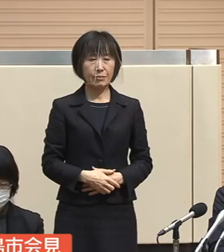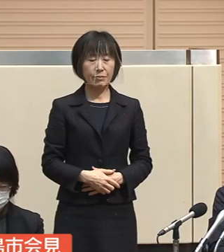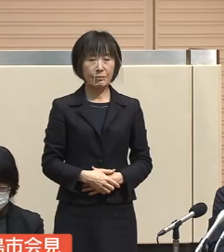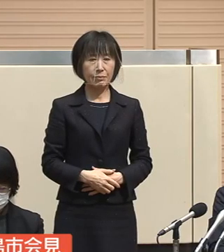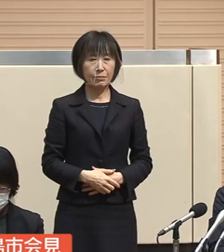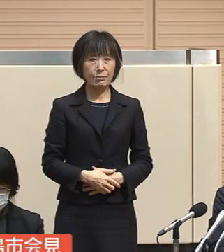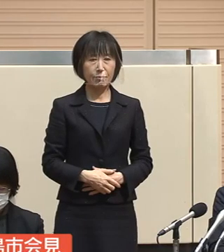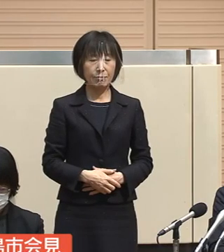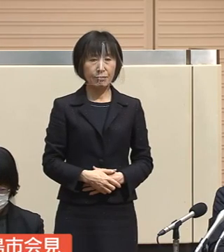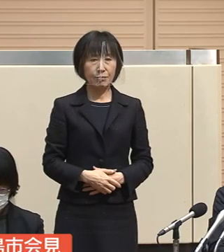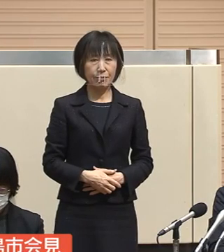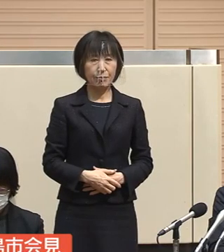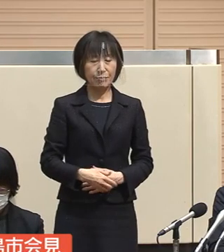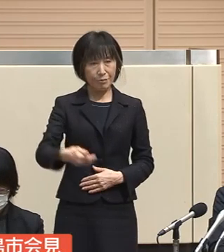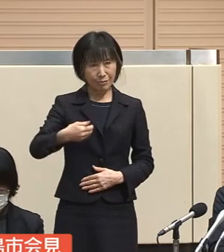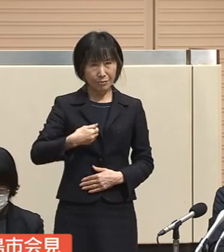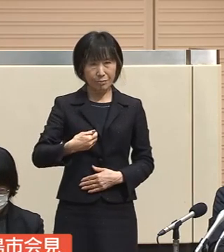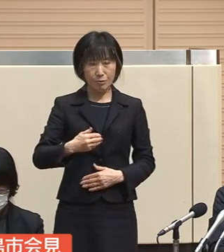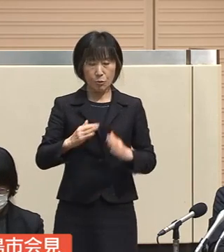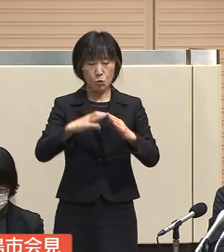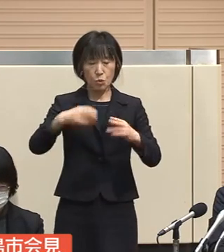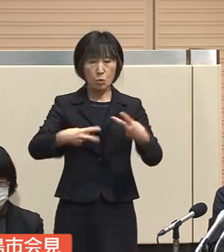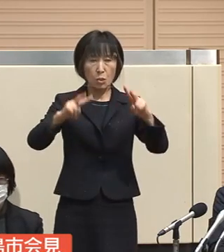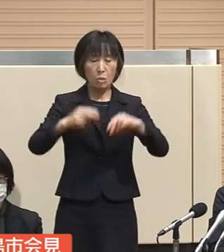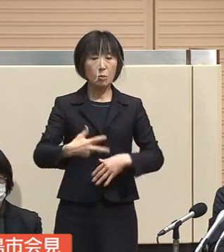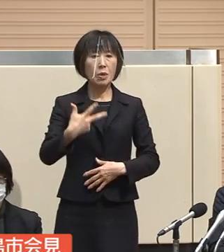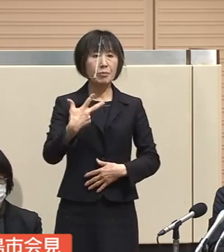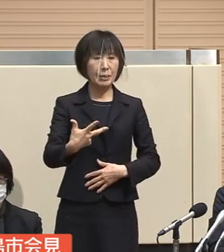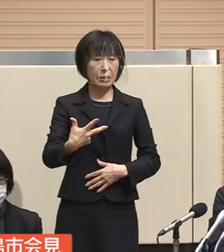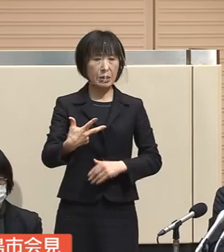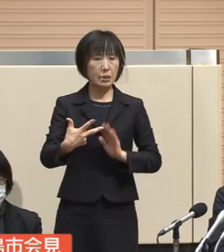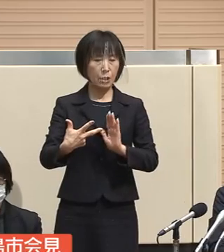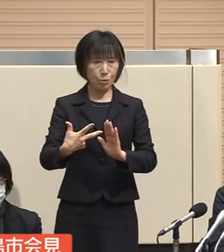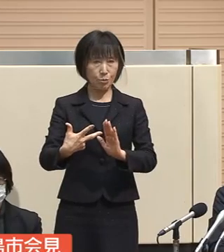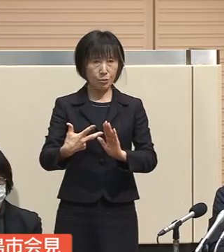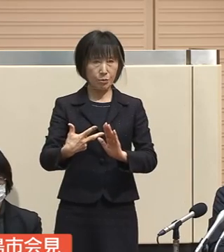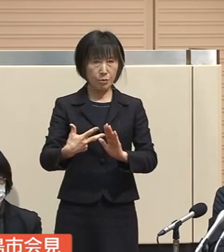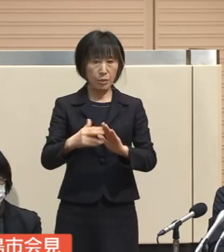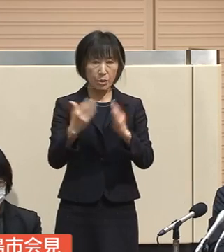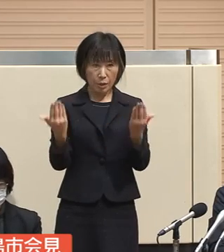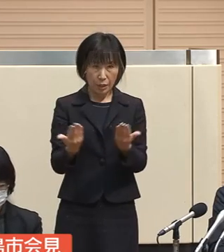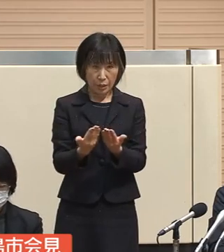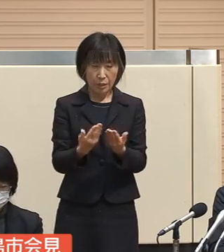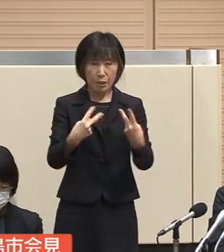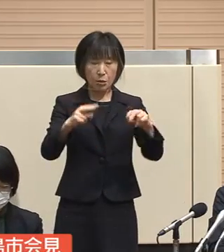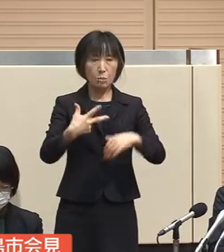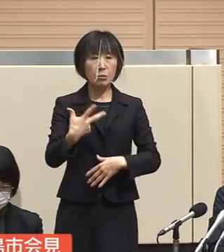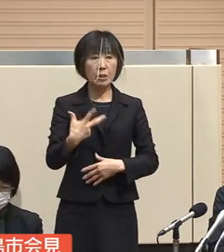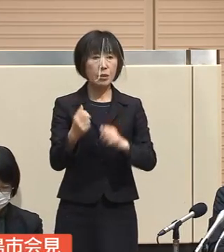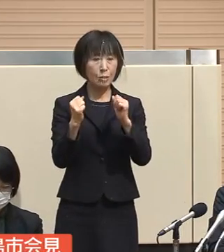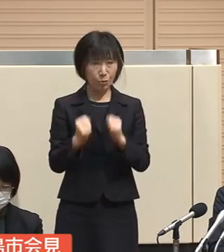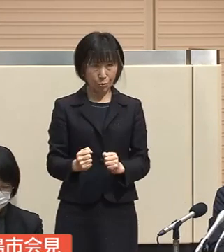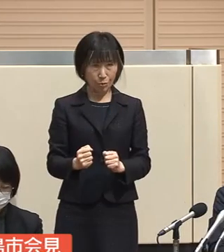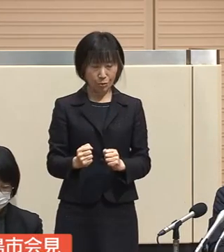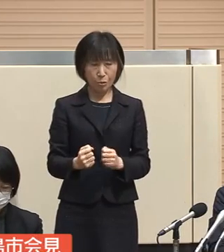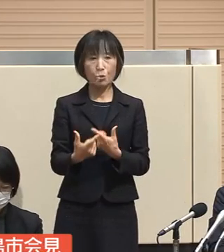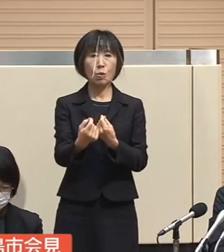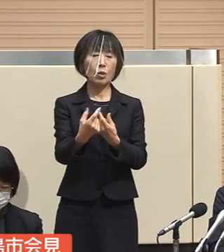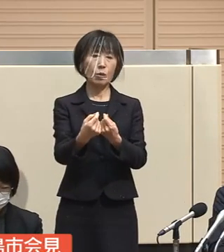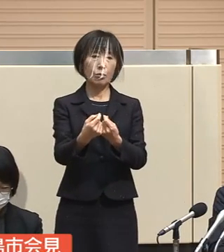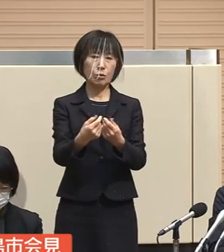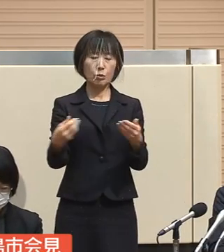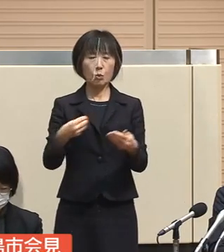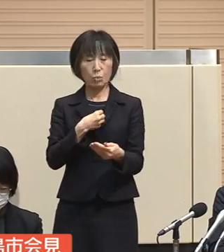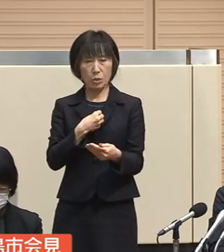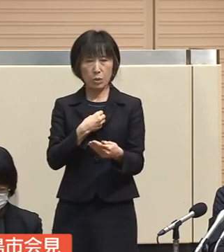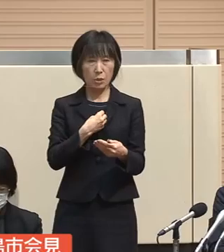あと、居住者が移動しましたなんていうんですが、 はい、 これはここに書いてある全員の方が移動しましたね、お住まいだ と。はい、その通りです。職員の